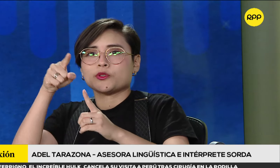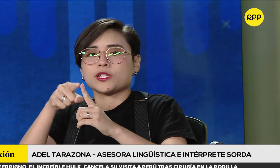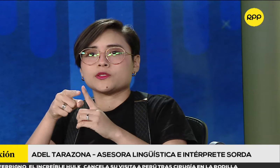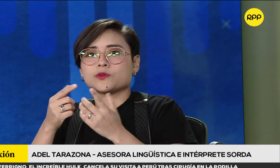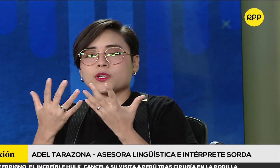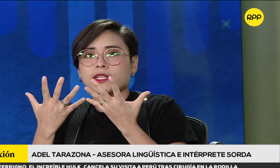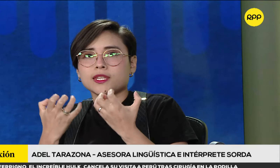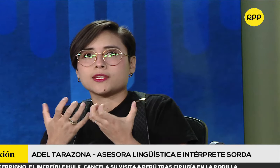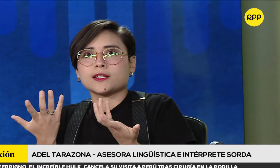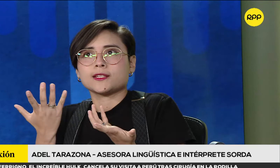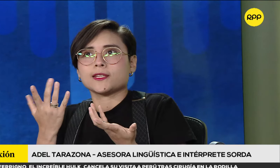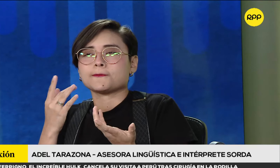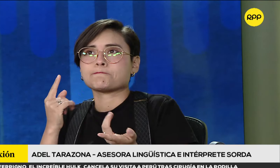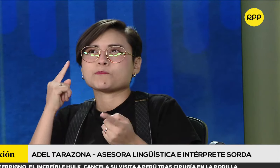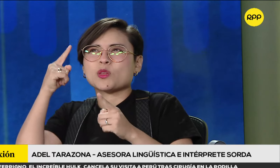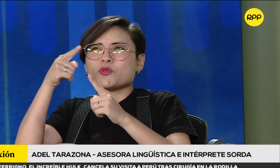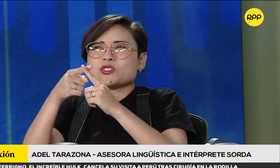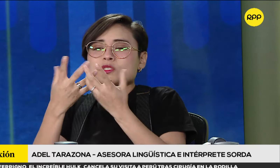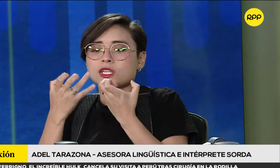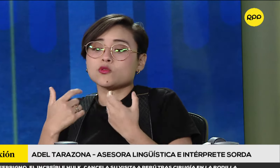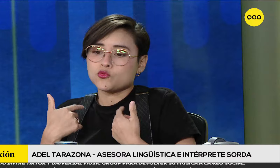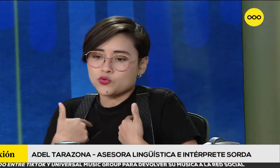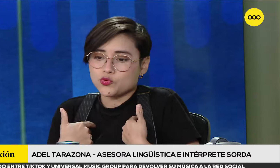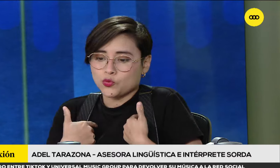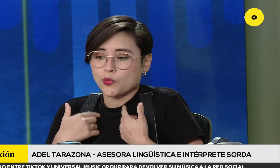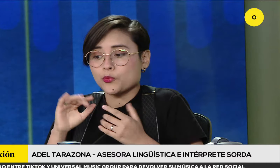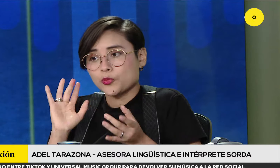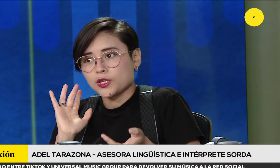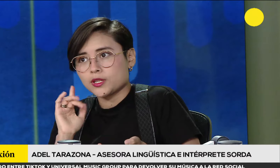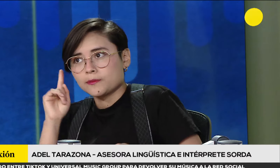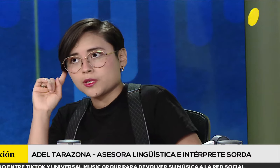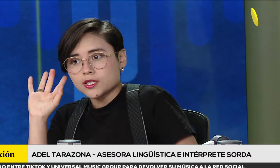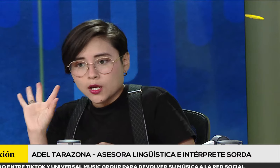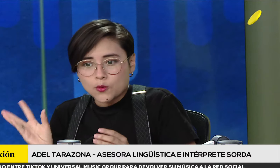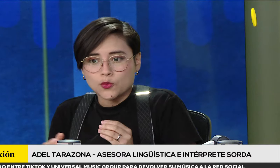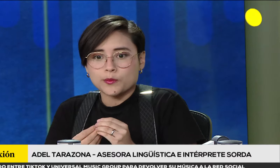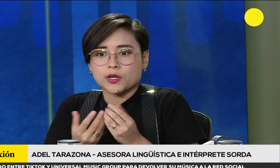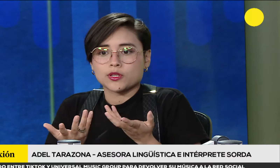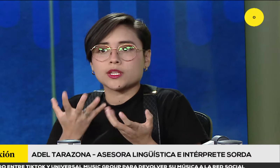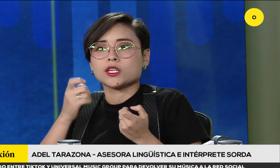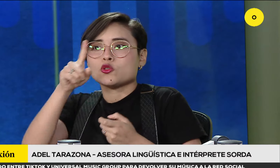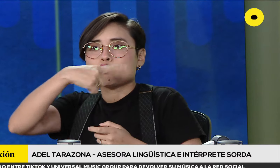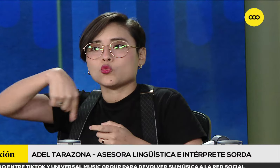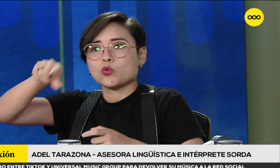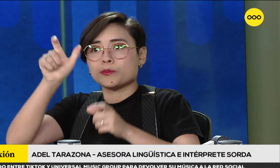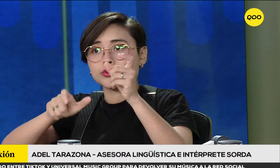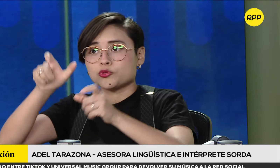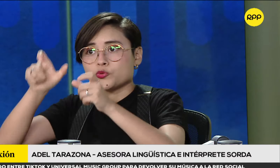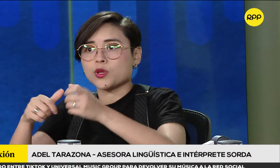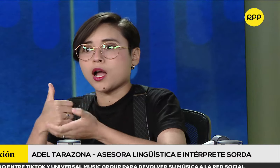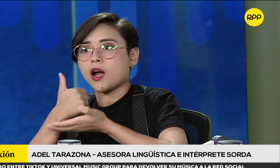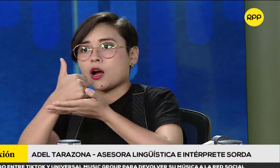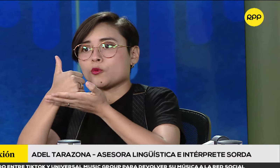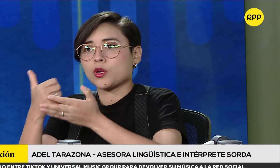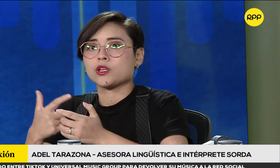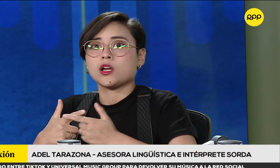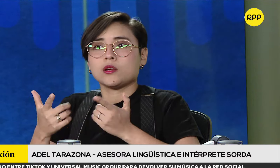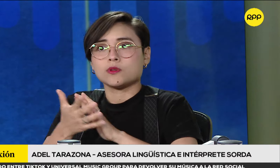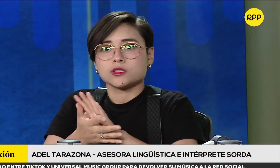que siga avanzando, que realmente haya más accesibilidad, ¿no? Y gracias a este tipo